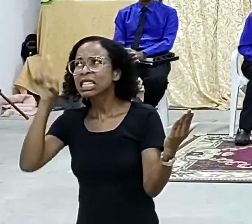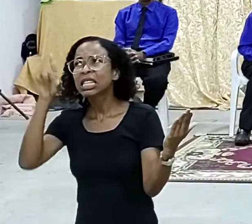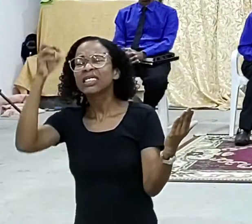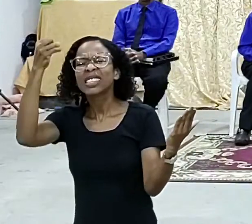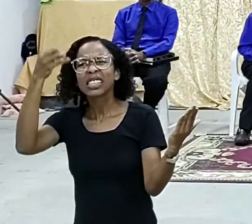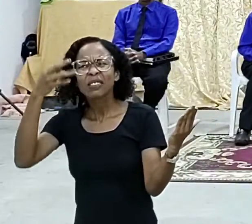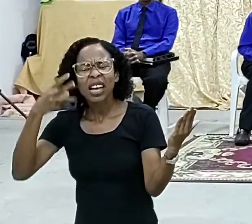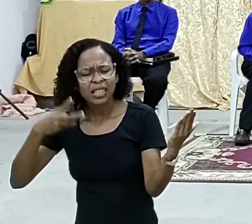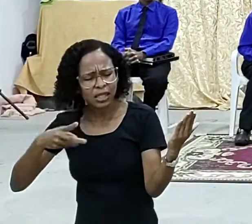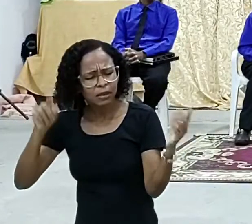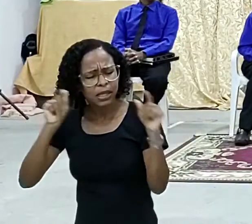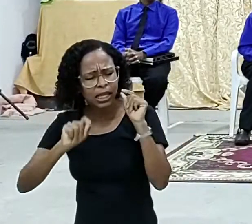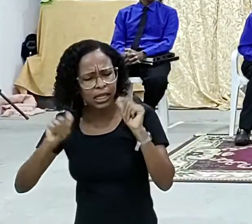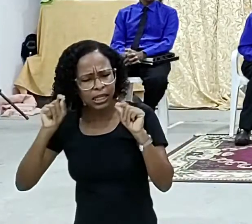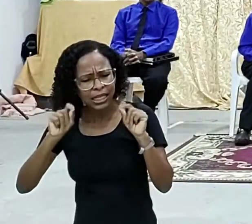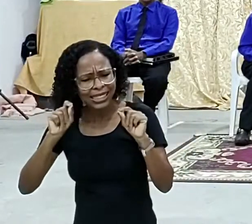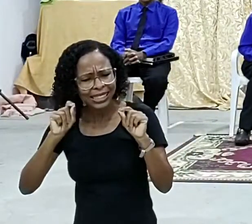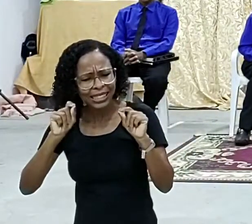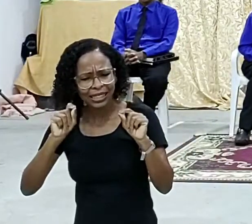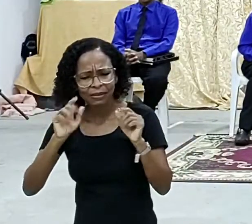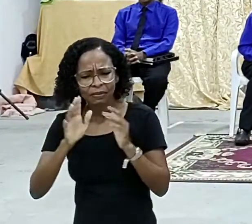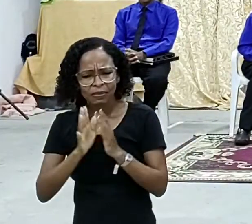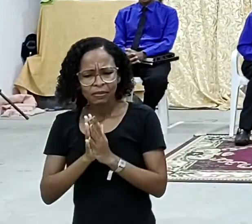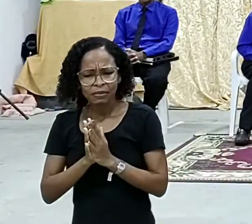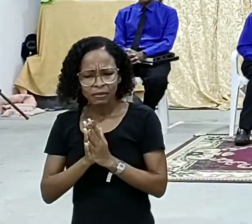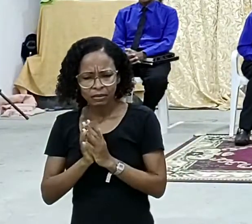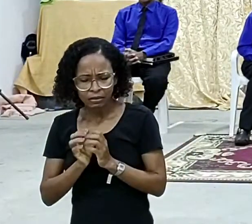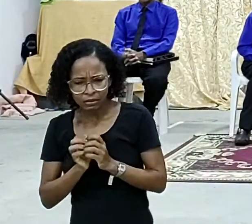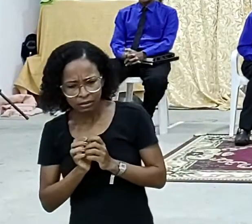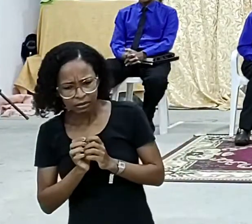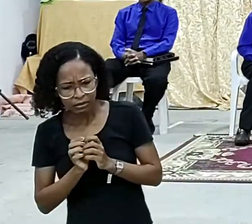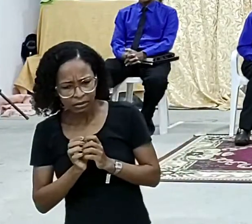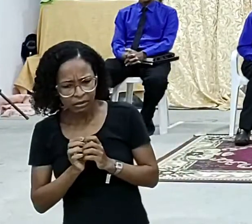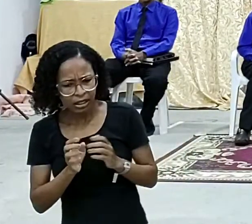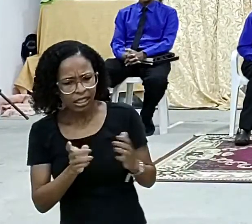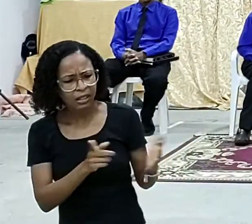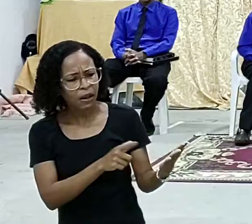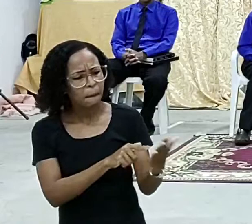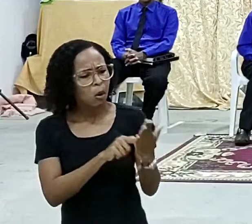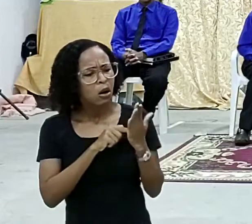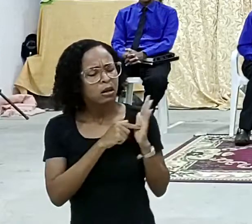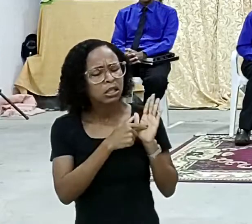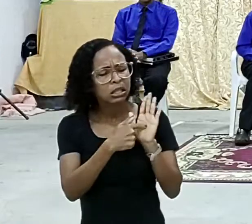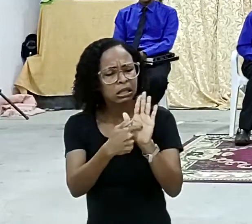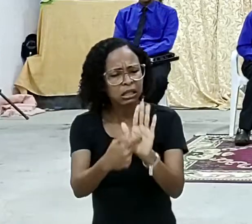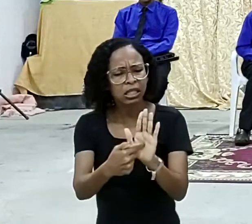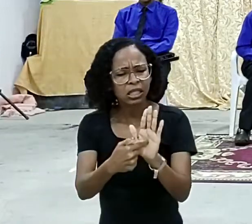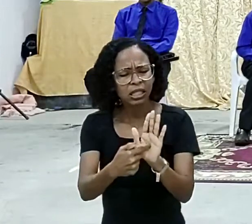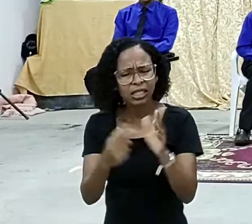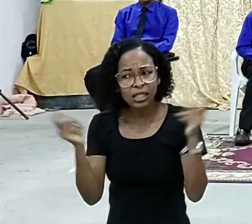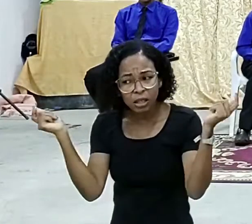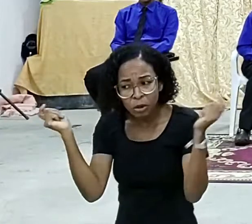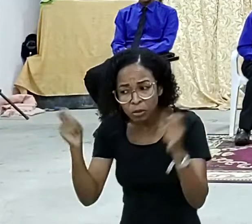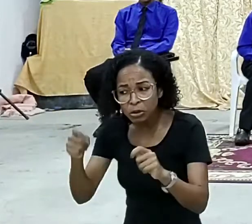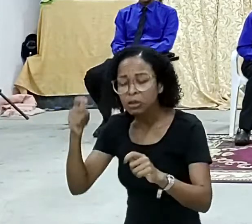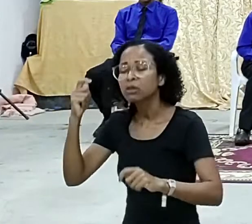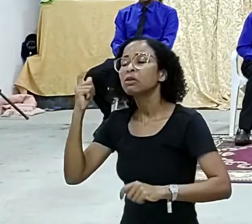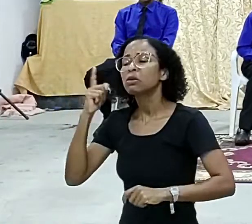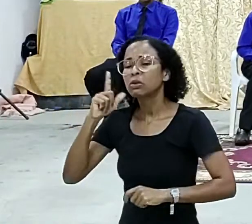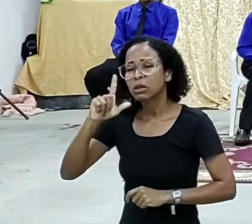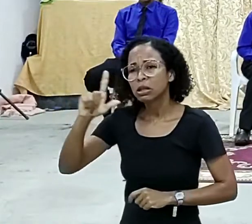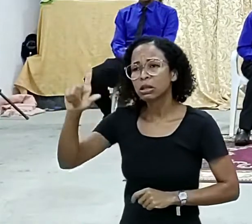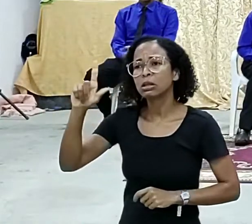relata dentro da palavra dele e nos traz para alcançarmos neste